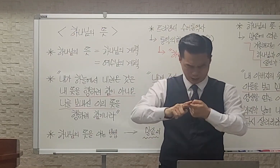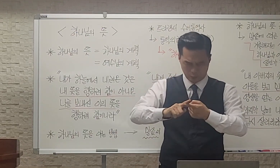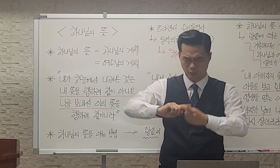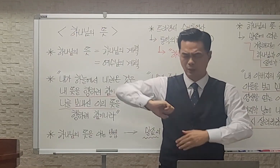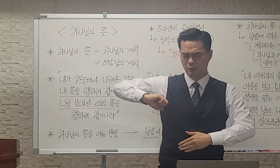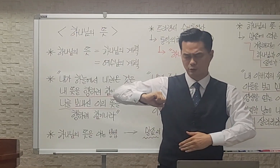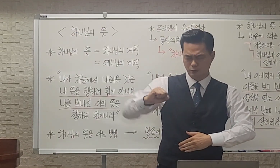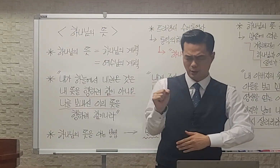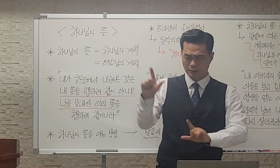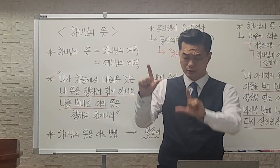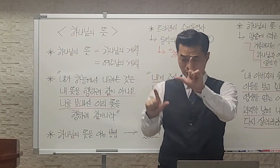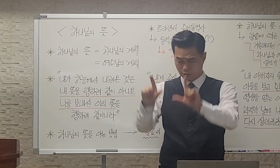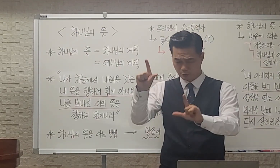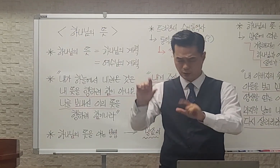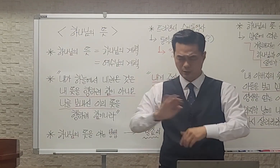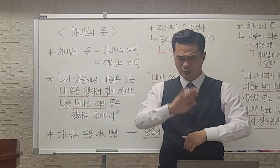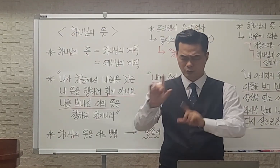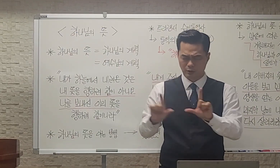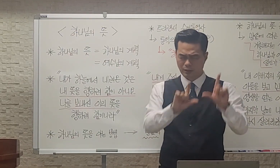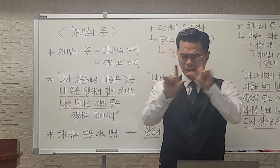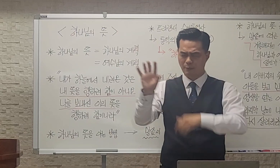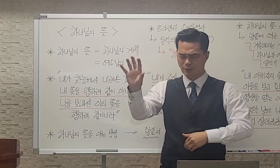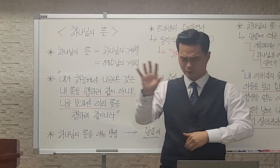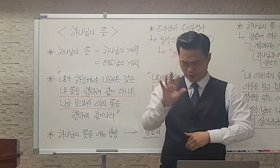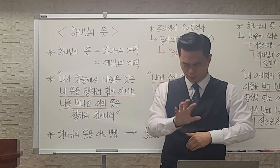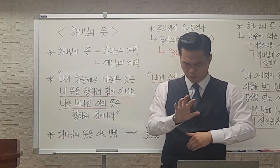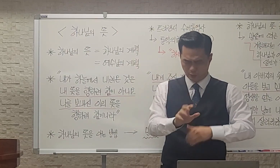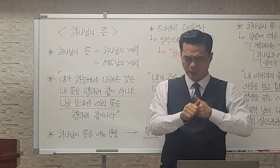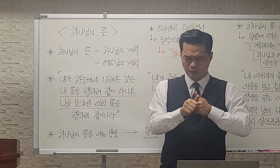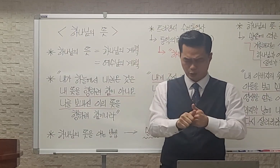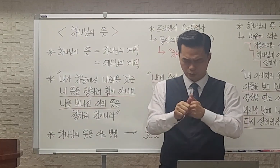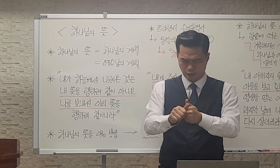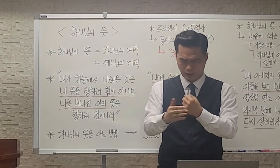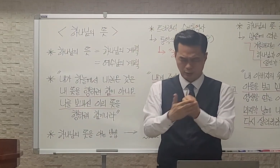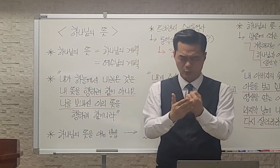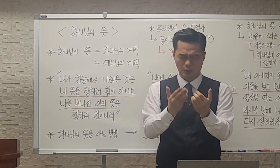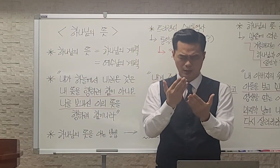계획대로 순종하는 그 모습이 우리들의 삶에 그대로 적용되게